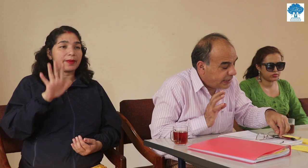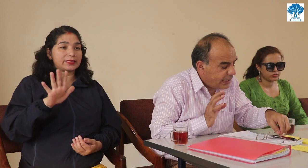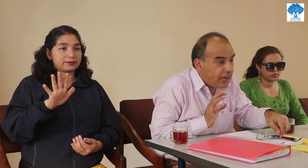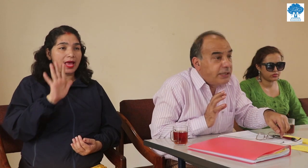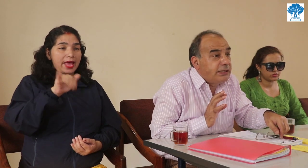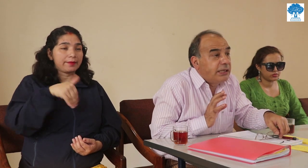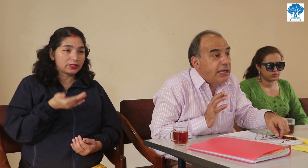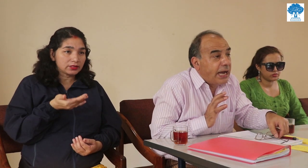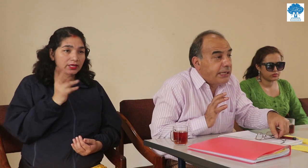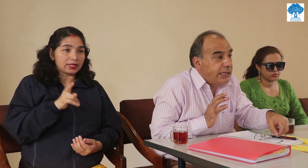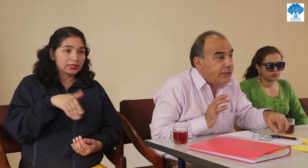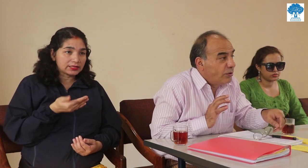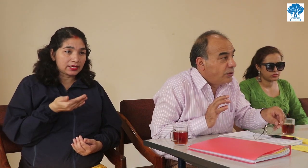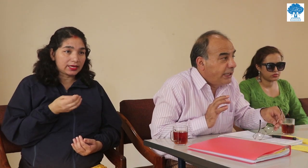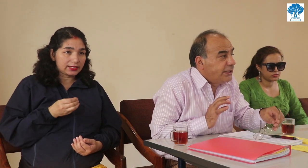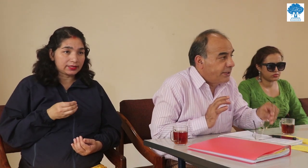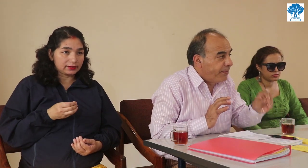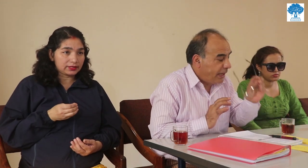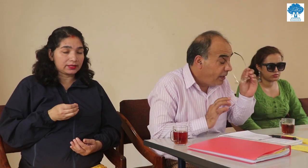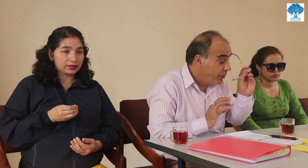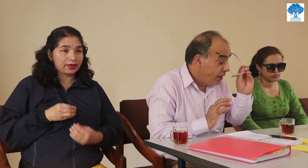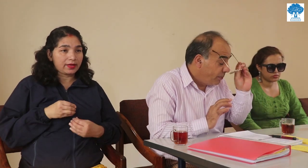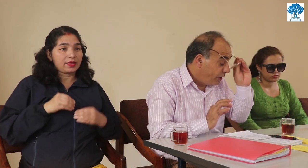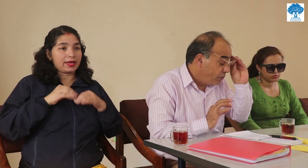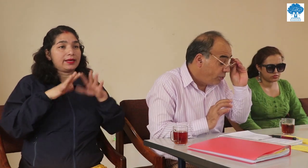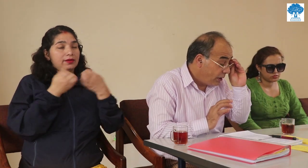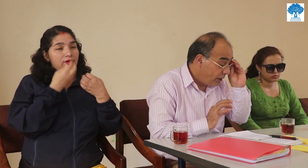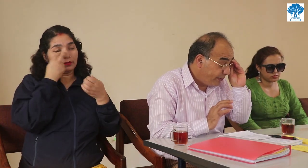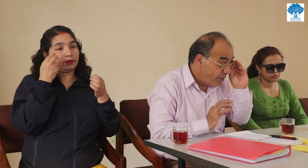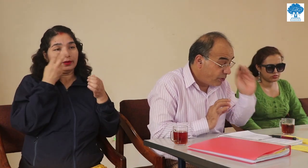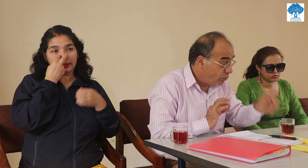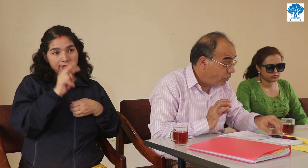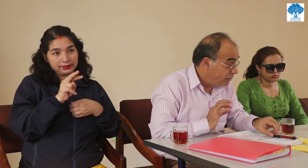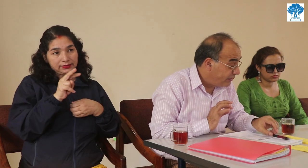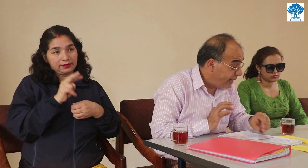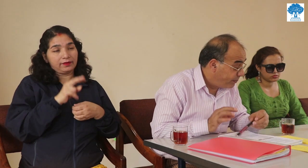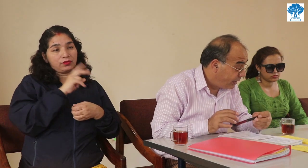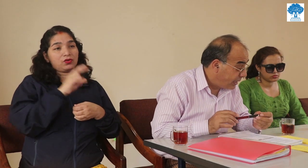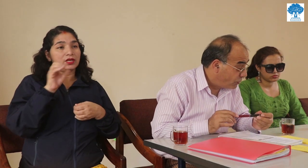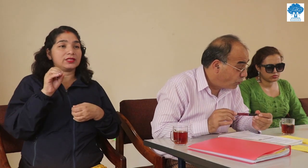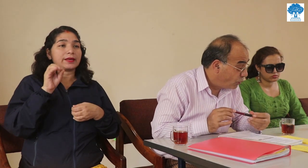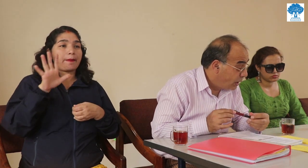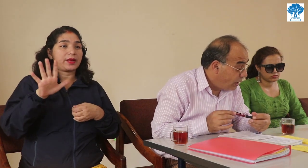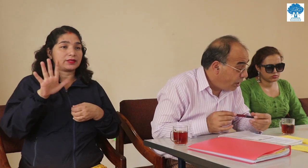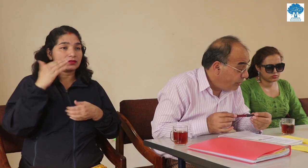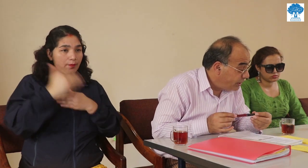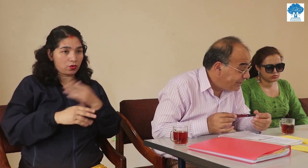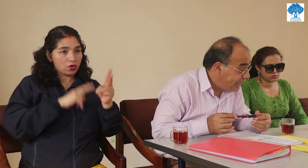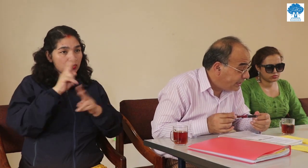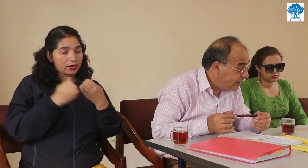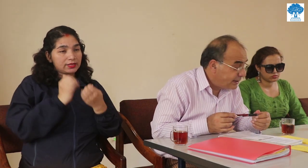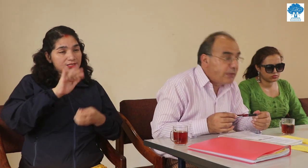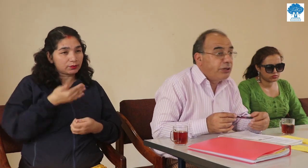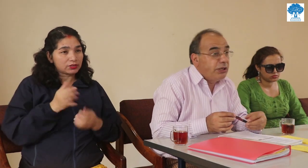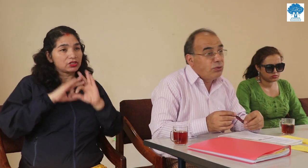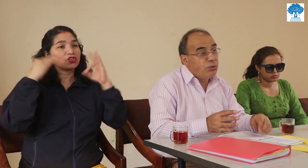आइसके पछाडि त्यसलाई अलिकति हाइलाइट गरेको देखिन्छ है। मैले यो स्पिसम्मको 2005 भनिरहेको छु। अब यस पछाडि